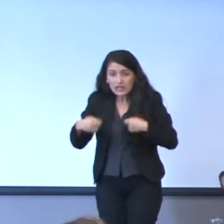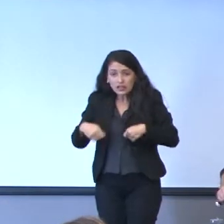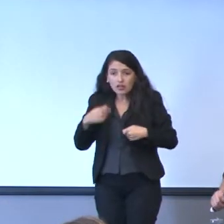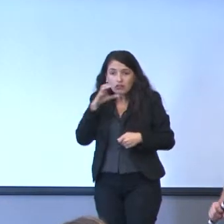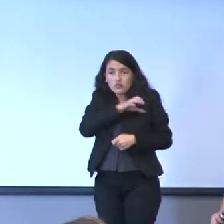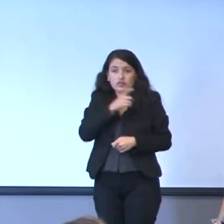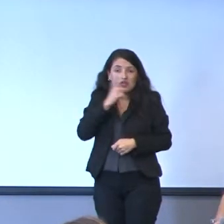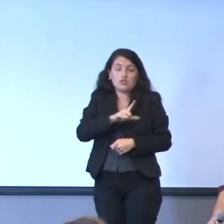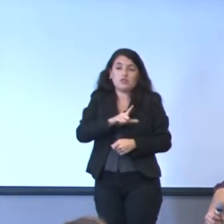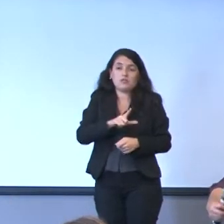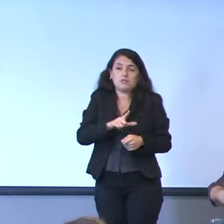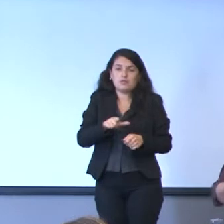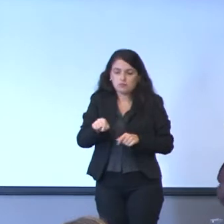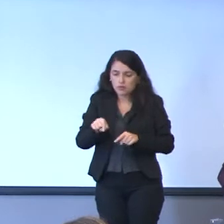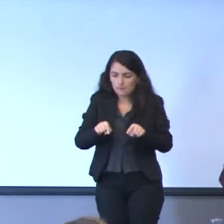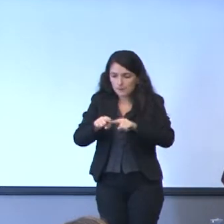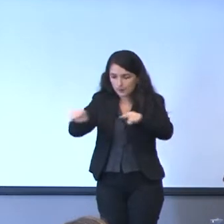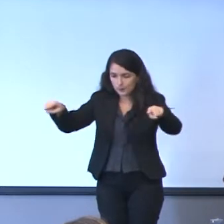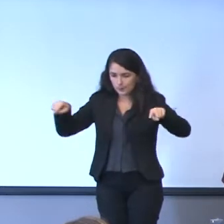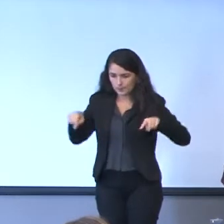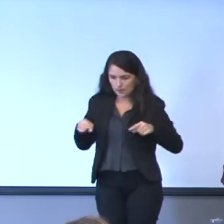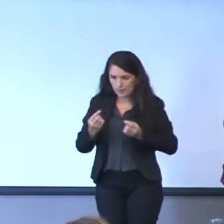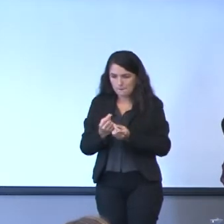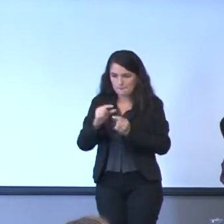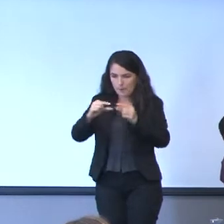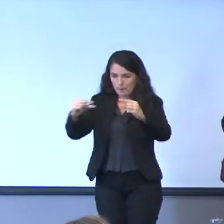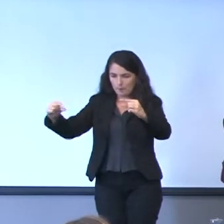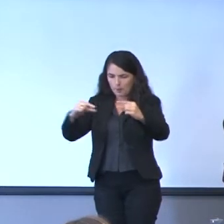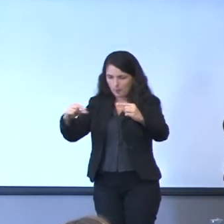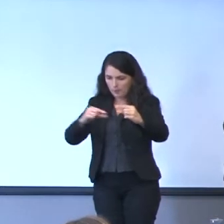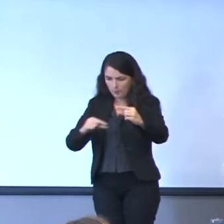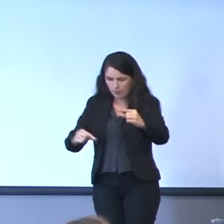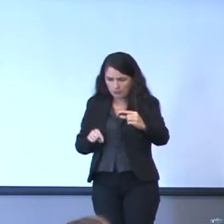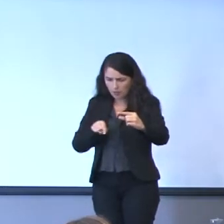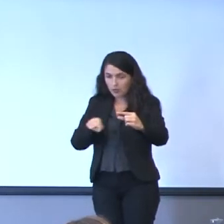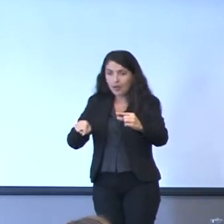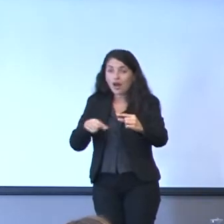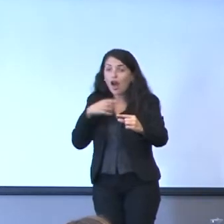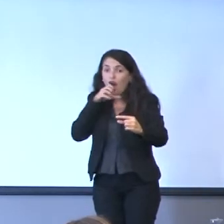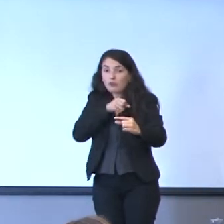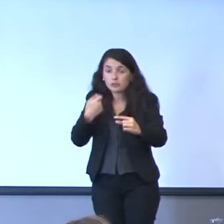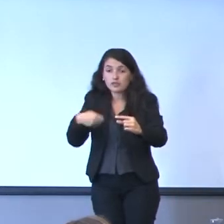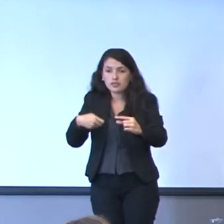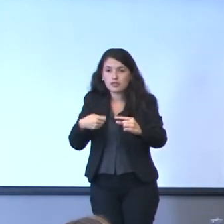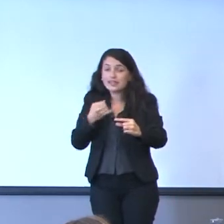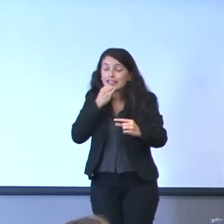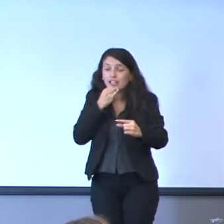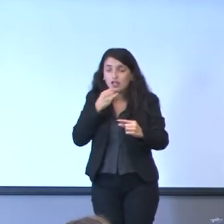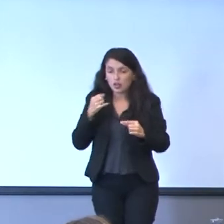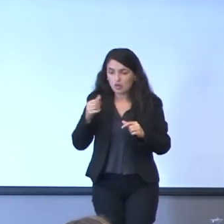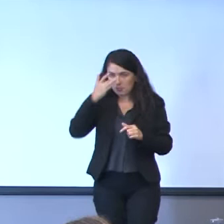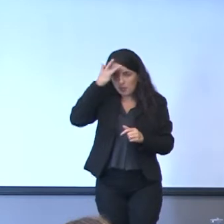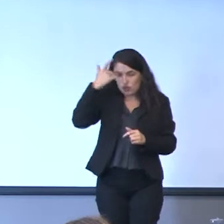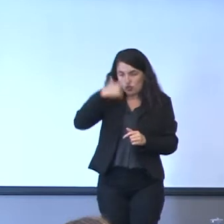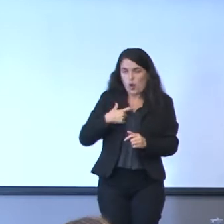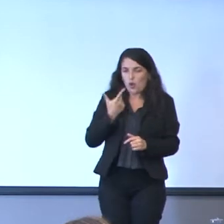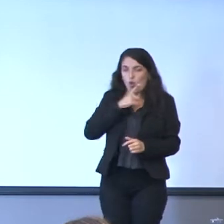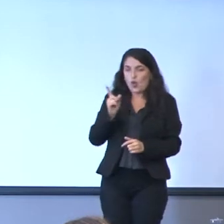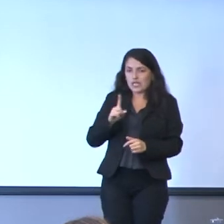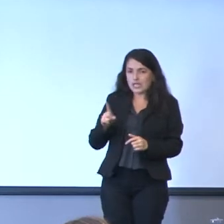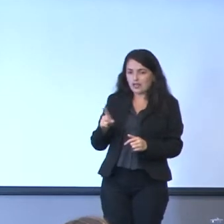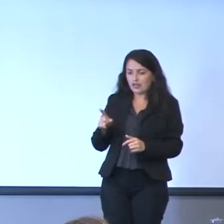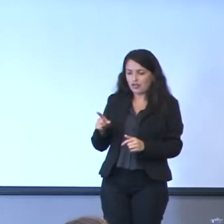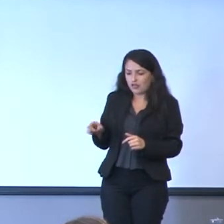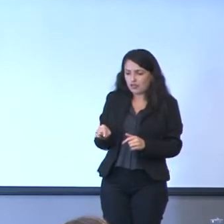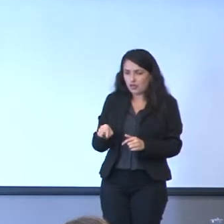comandos do painel. E esse desafio se dava também porque os pilotos da Força Aérea